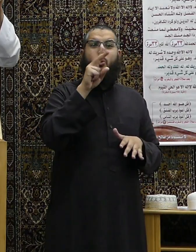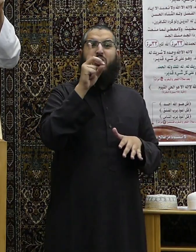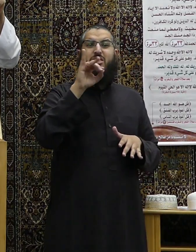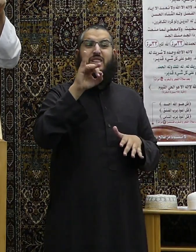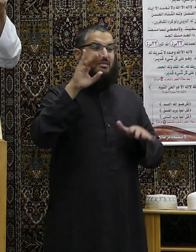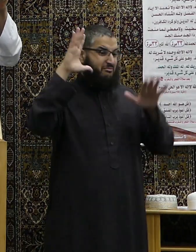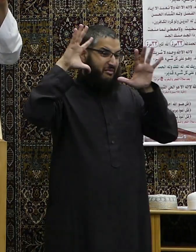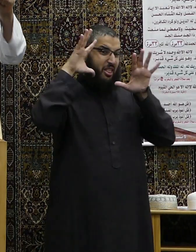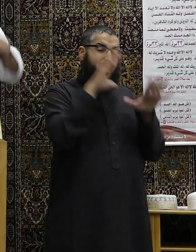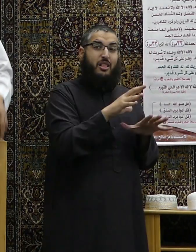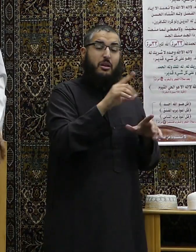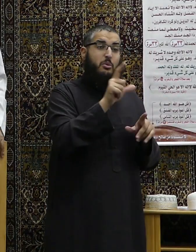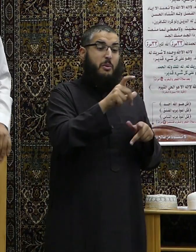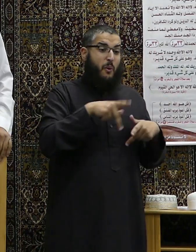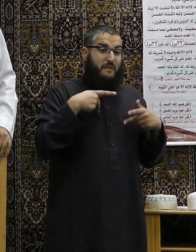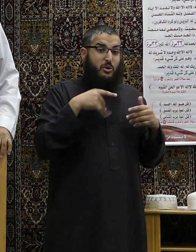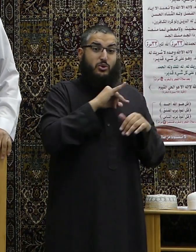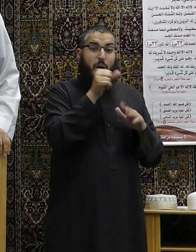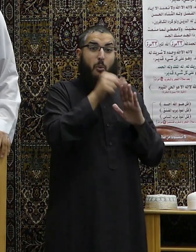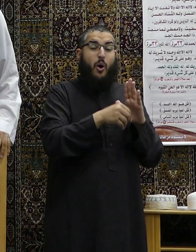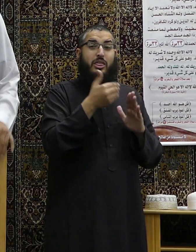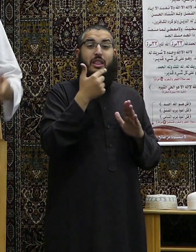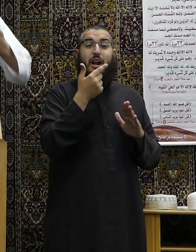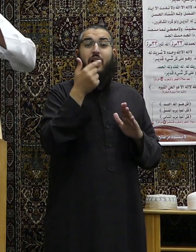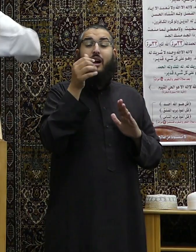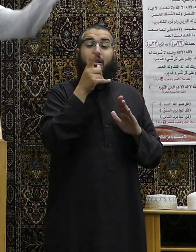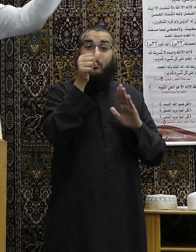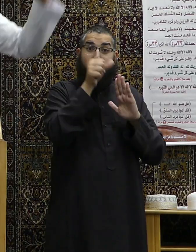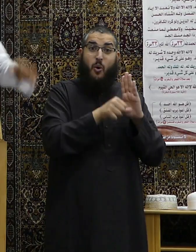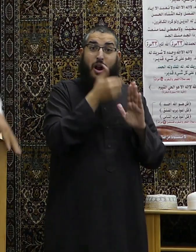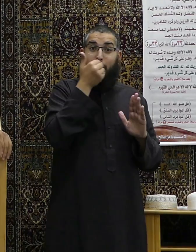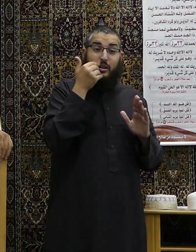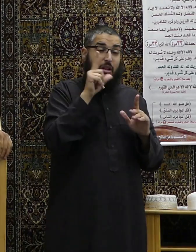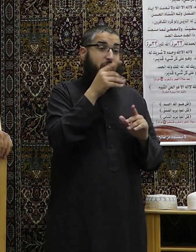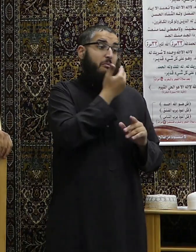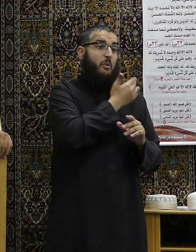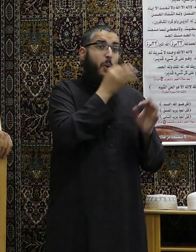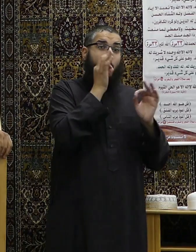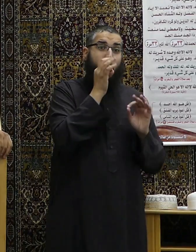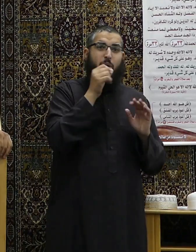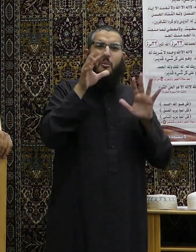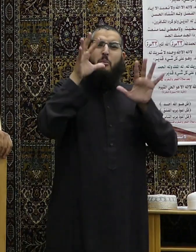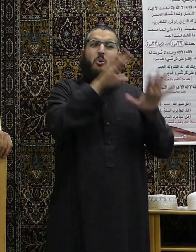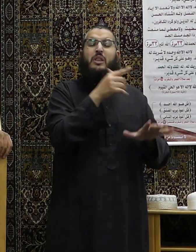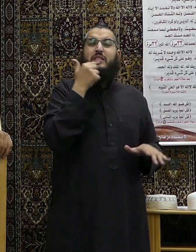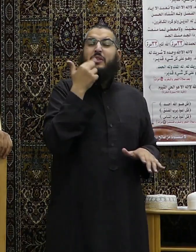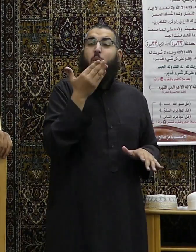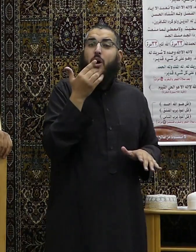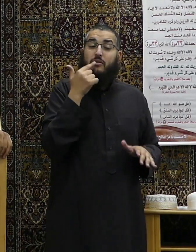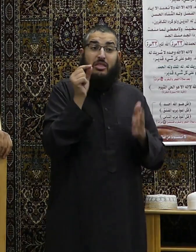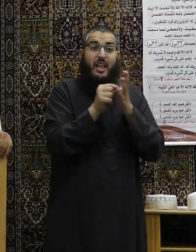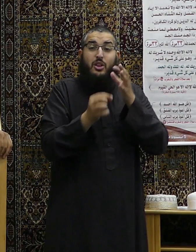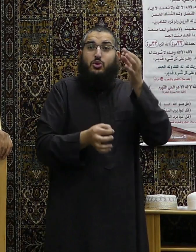jusqu'à Ramadan et à qui il ne lui a pas été pardonné. Vous savez, c'est-à-dire quoi maudit? Maudit, c'est-à-dire il est chassé de la miséricorde d'Allah le jour du jugement. C'est